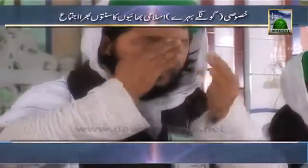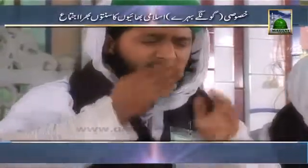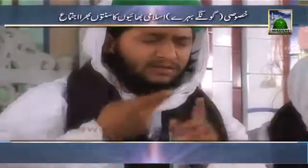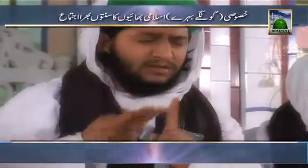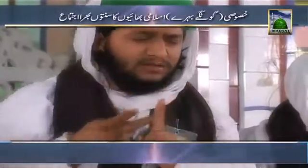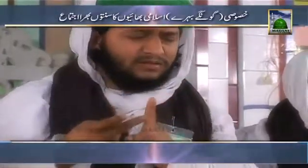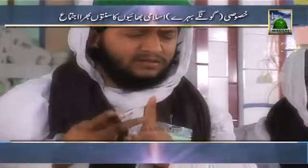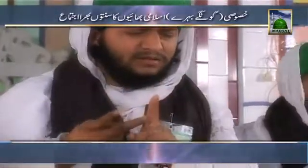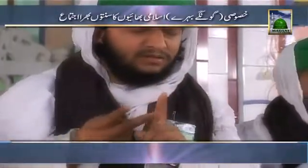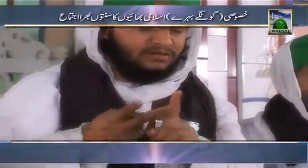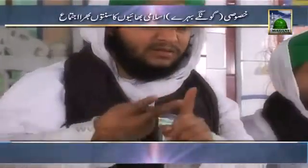کی دولت